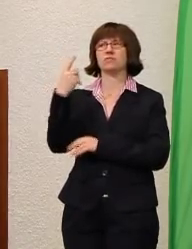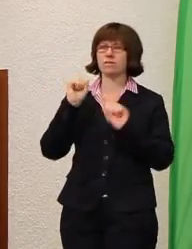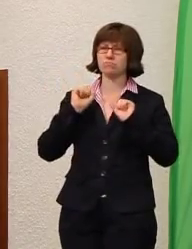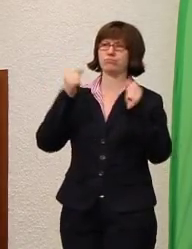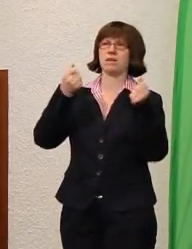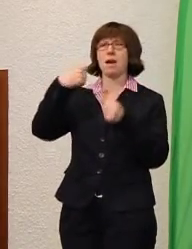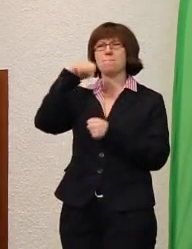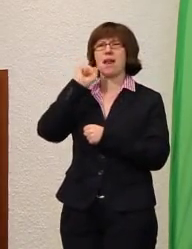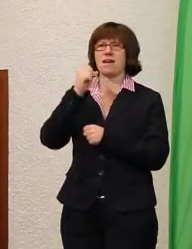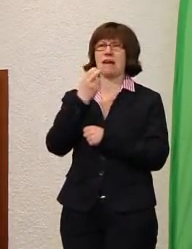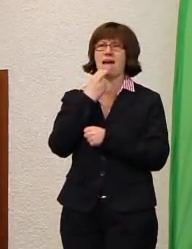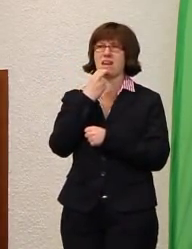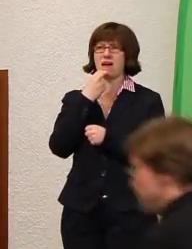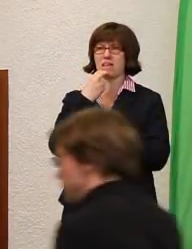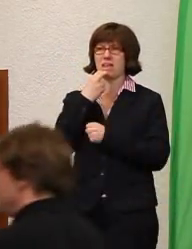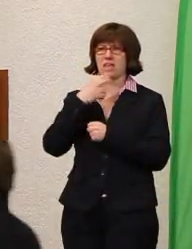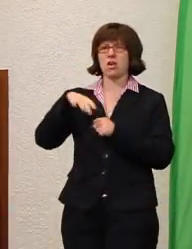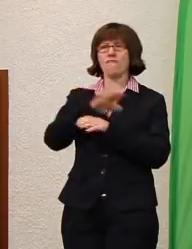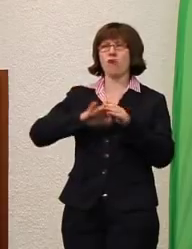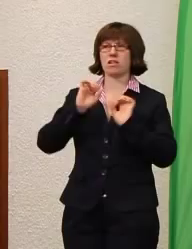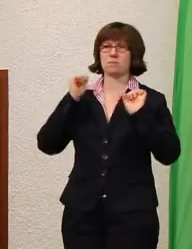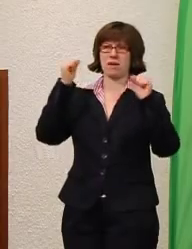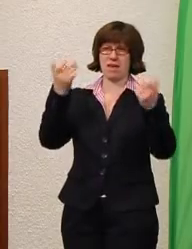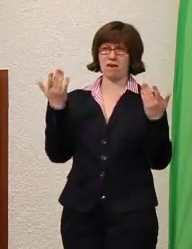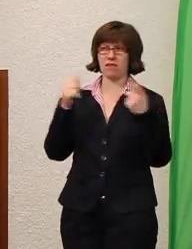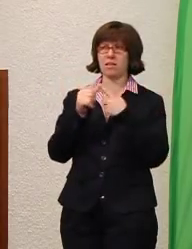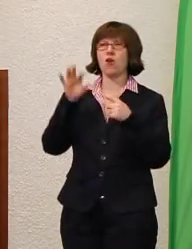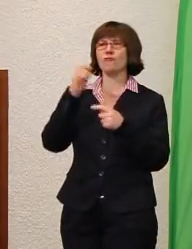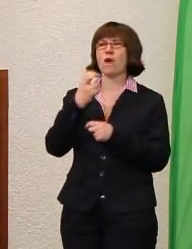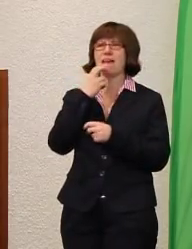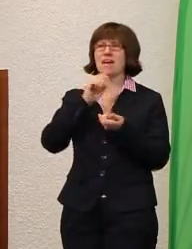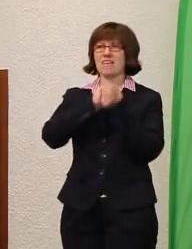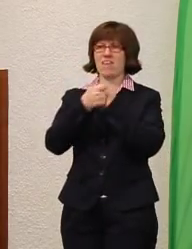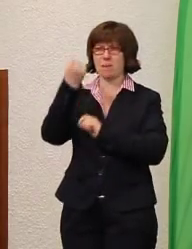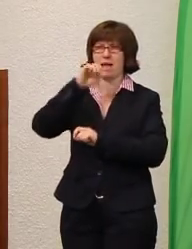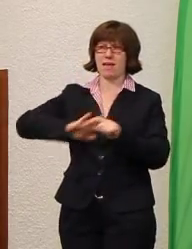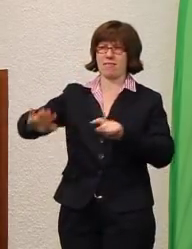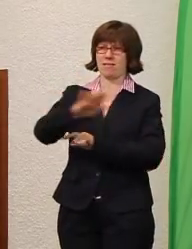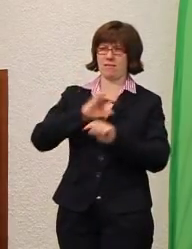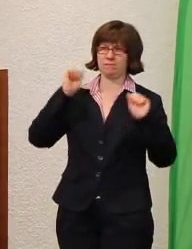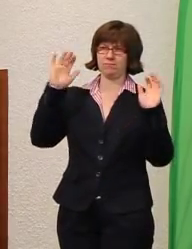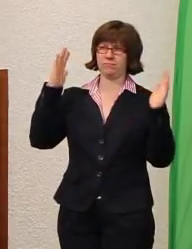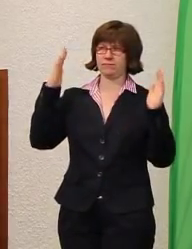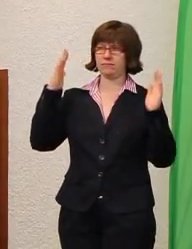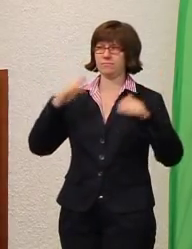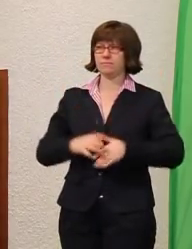des Berliner Energietisch, der Initiator des Volksbegehrens für eine Energiewende.